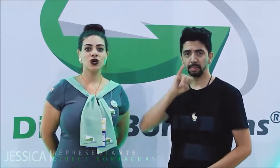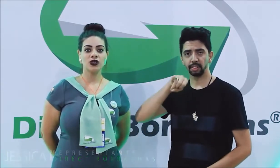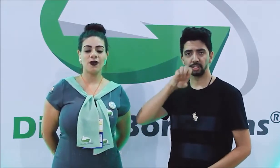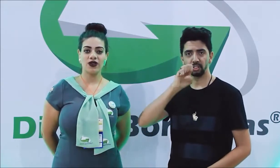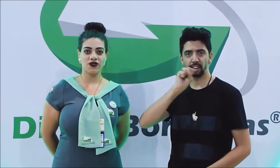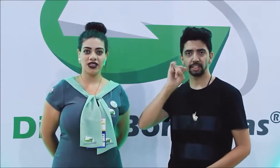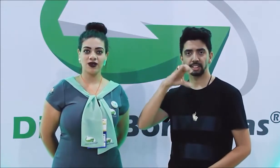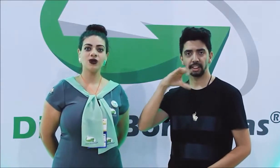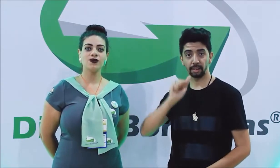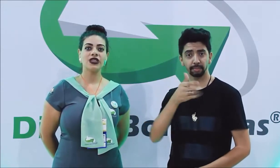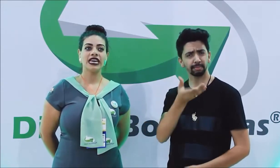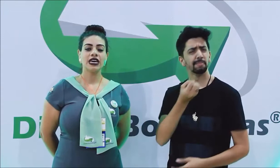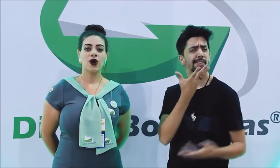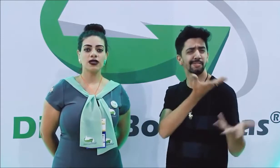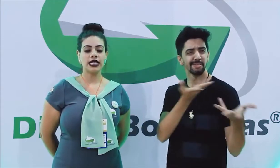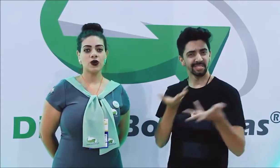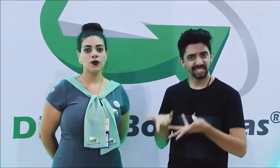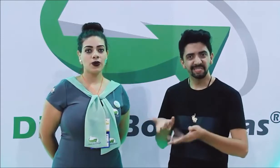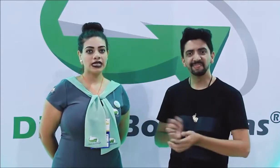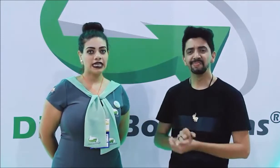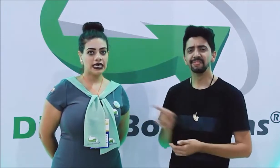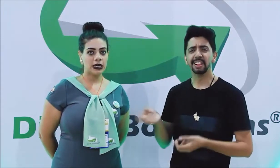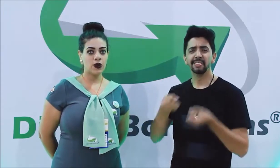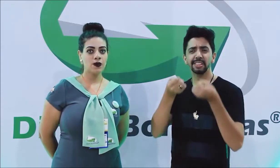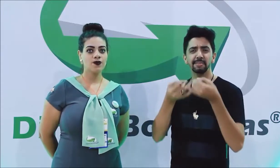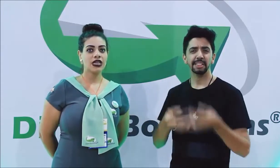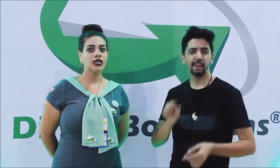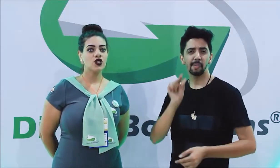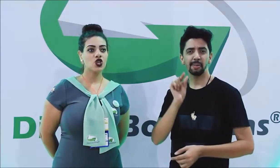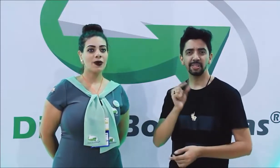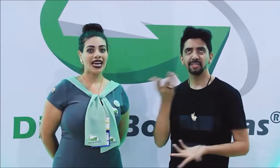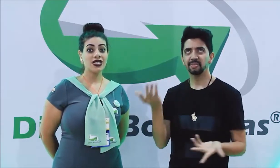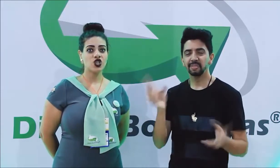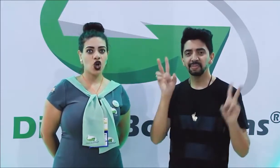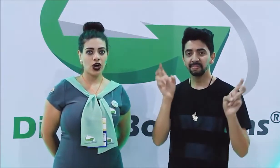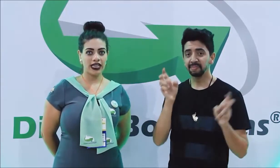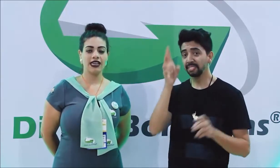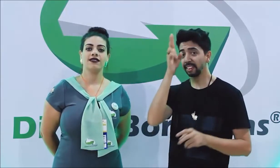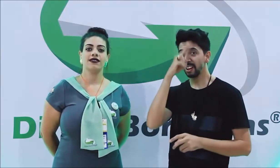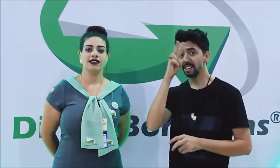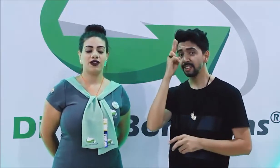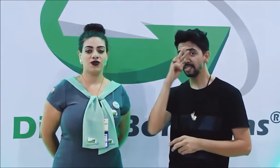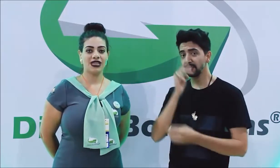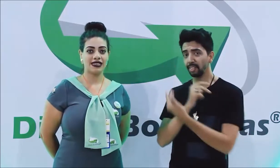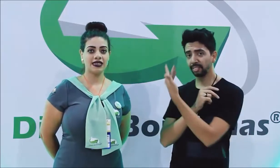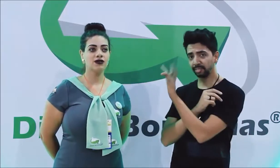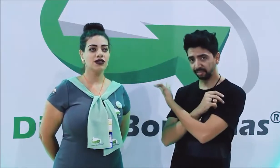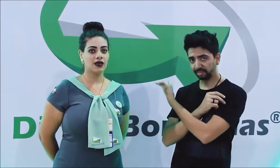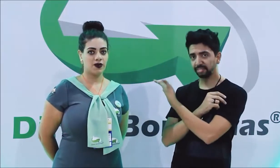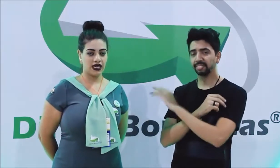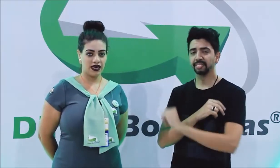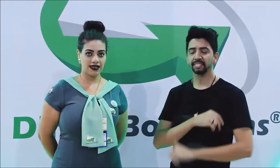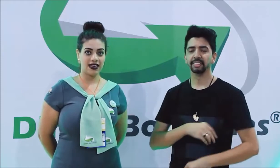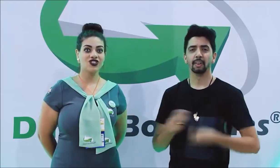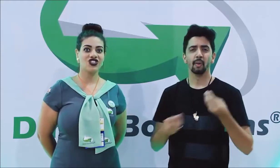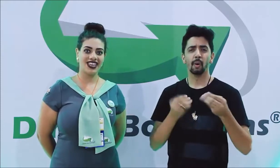todos bem-vindos. Contarei um pouquinho sobre a história da fundação da empresa